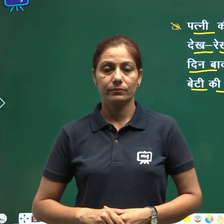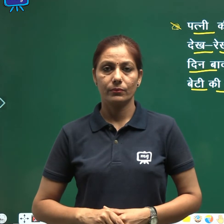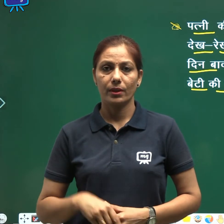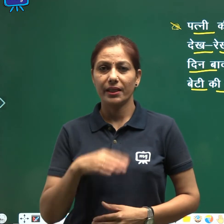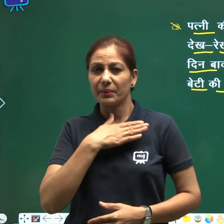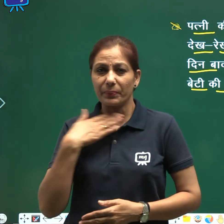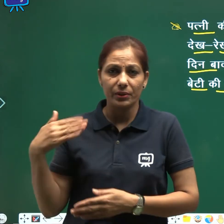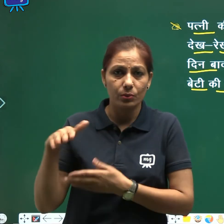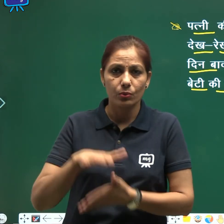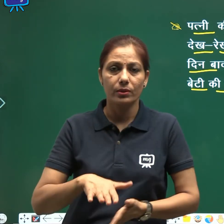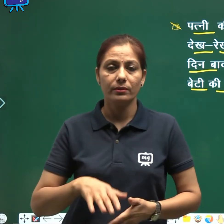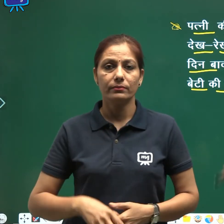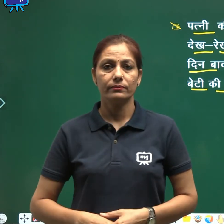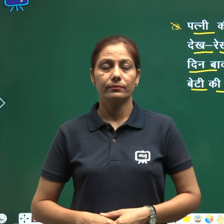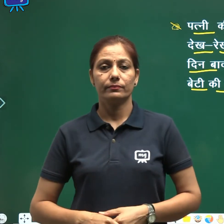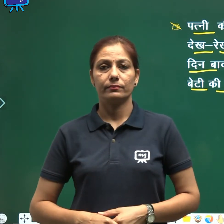मृत्यु हो गई।